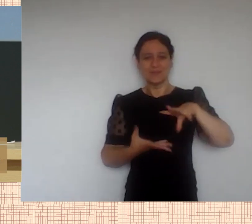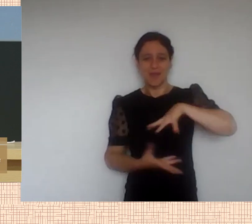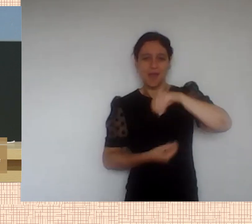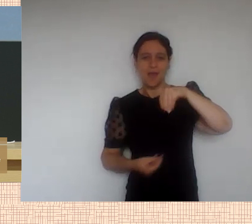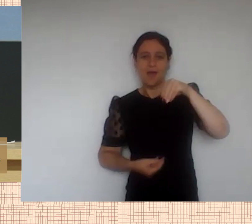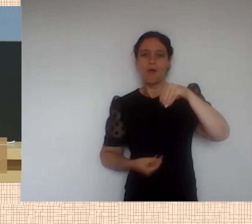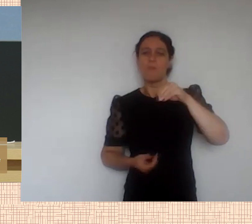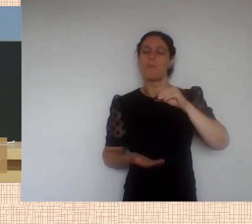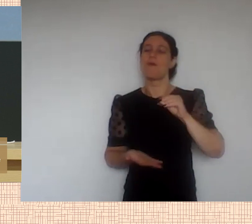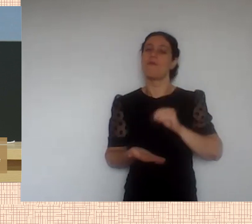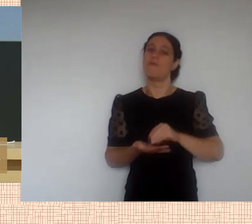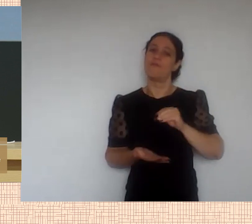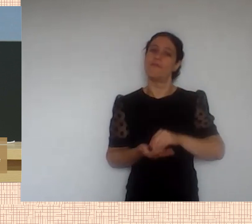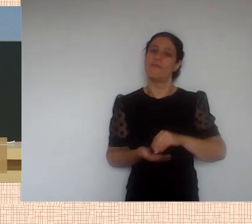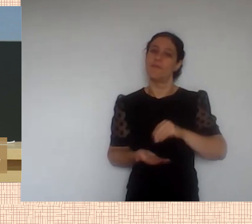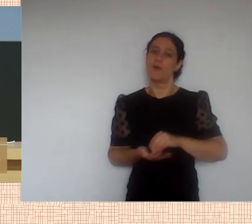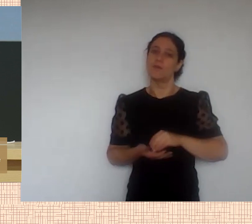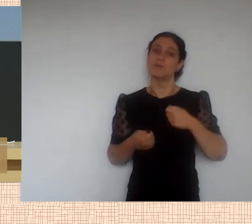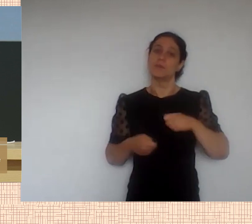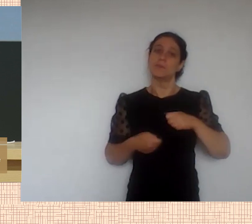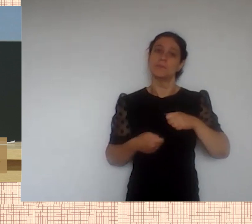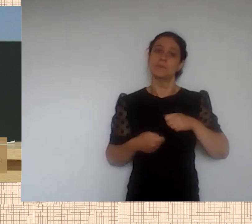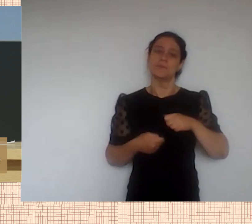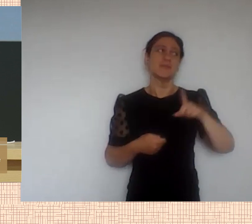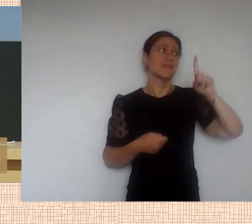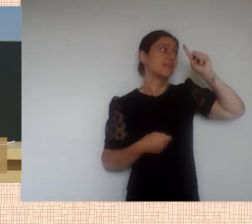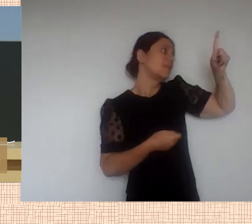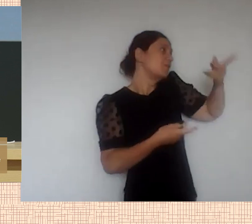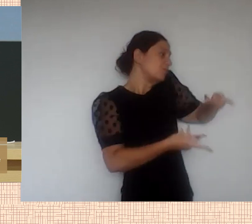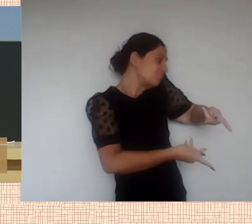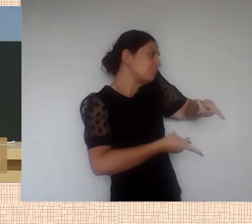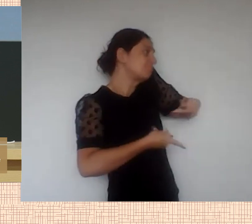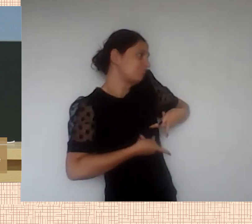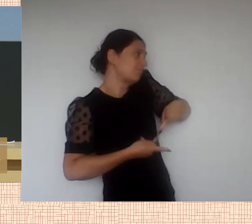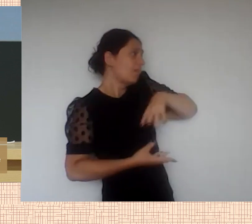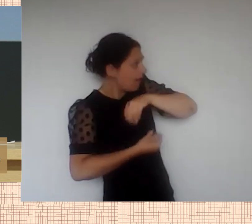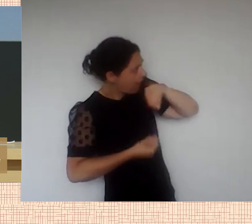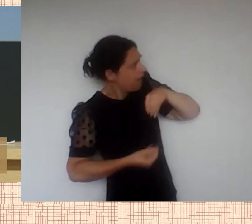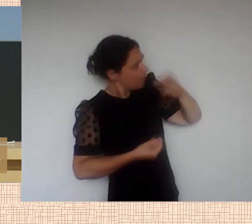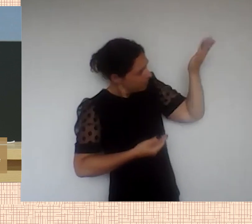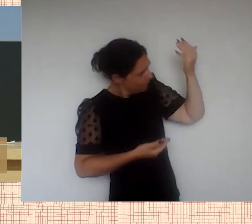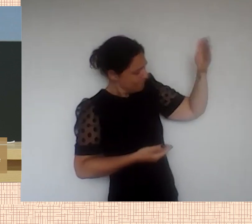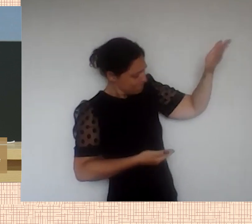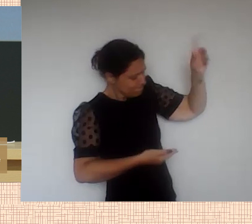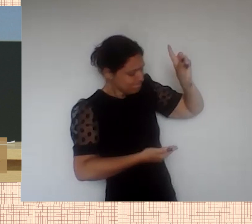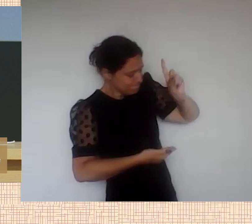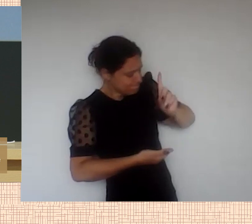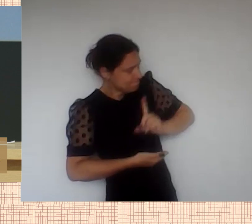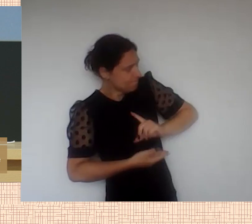alma você precisa convidá-lo a entrar na sua alma.